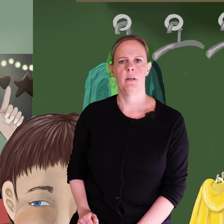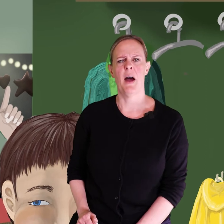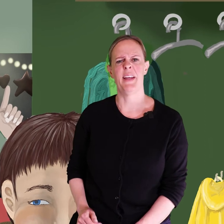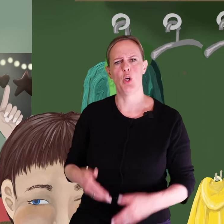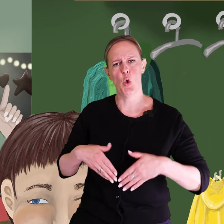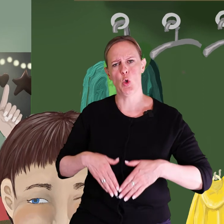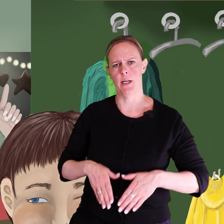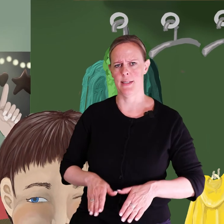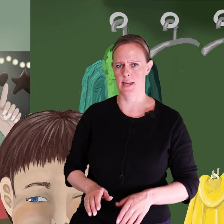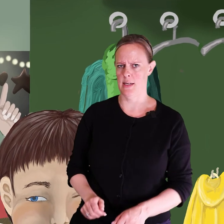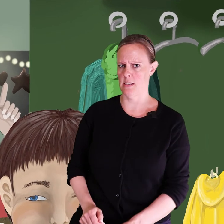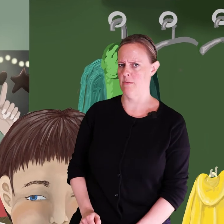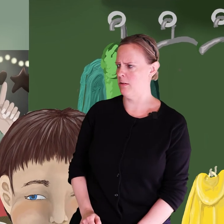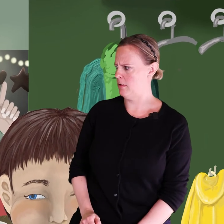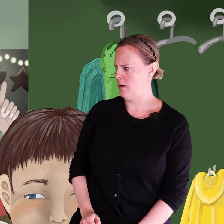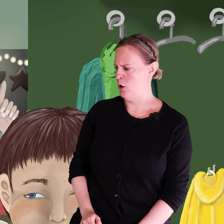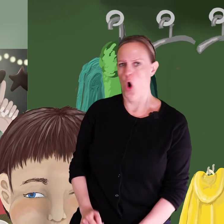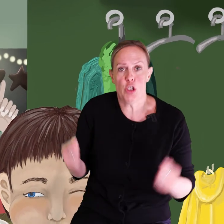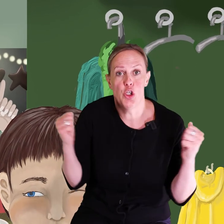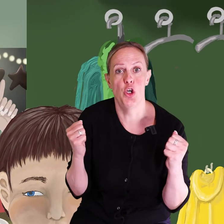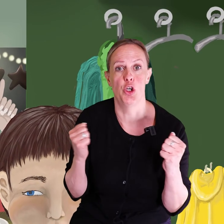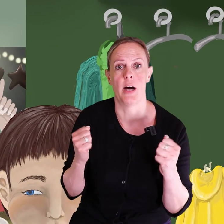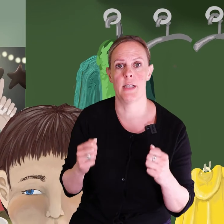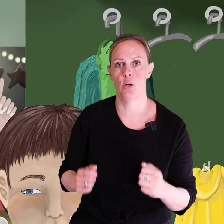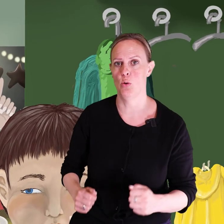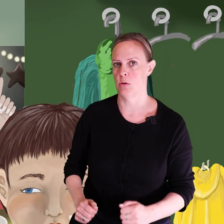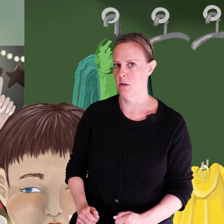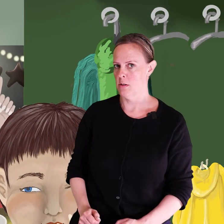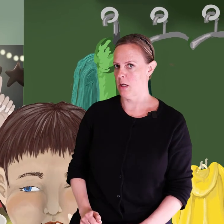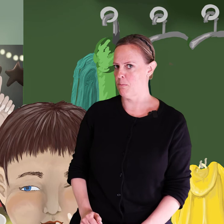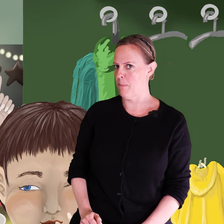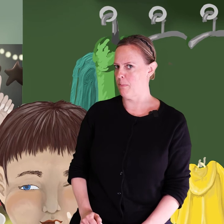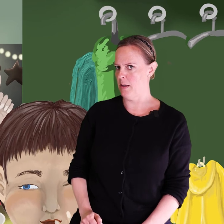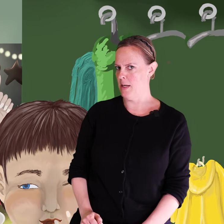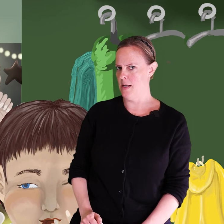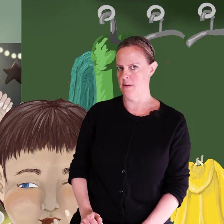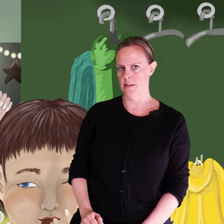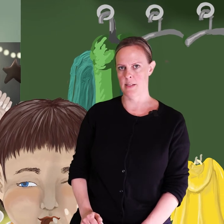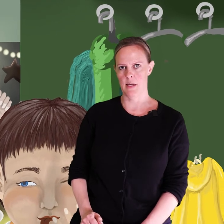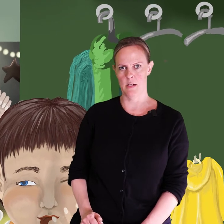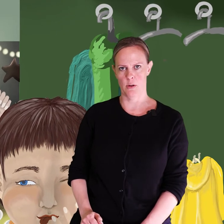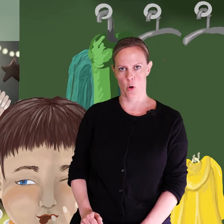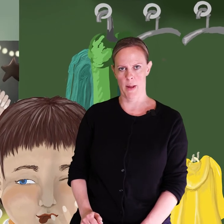Jag är inte hungrig, säger Svante. Och skyndar sig ut så att pappa inte hinner säga något mer.